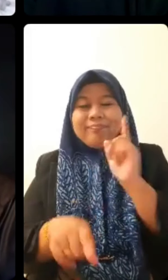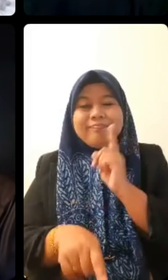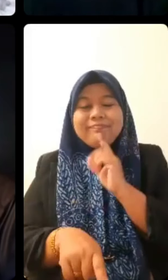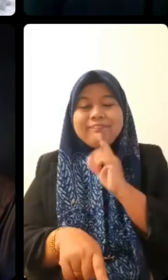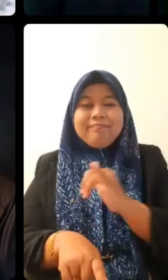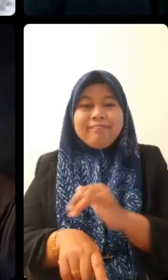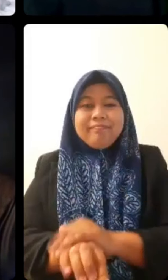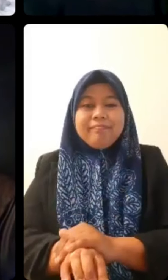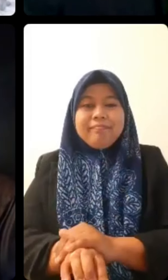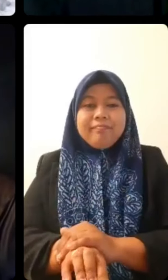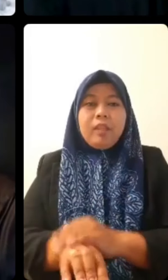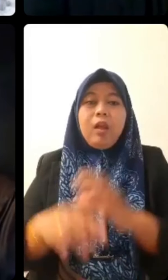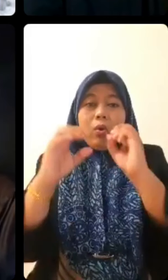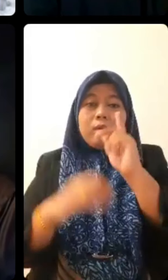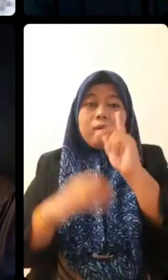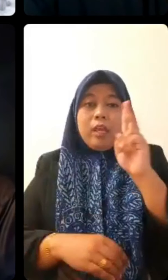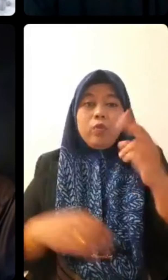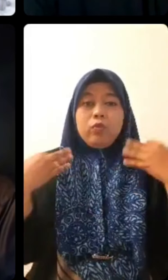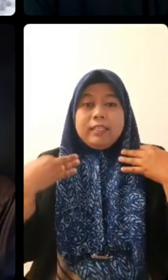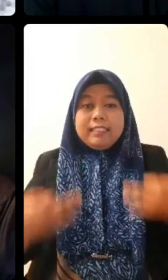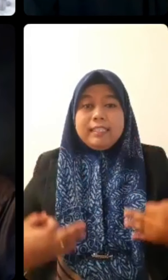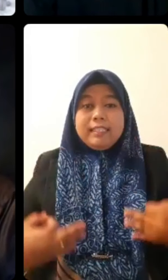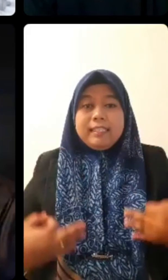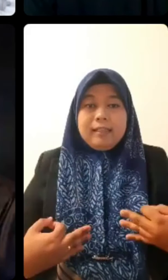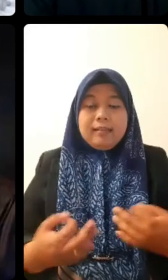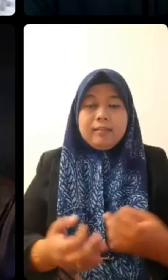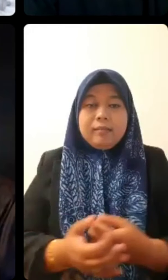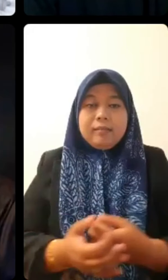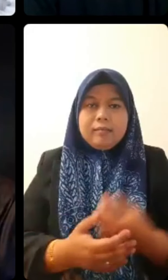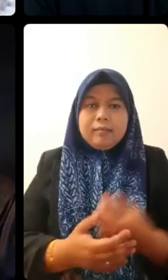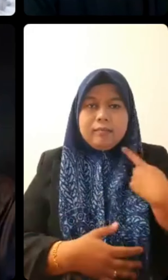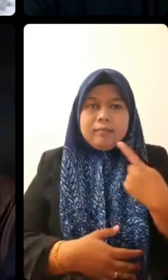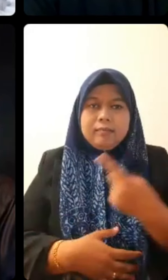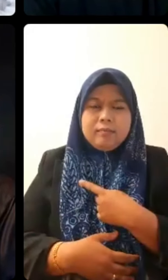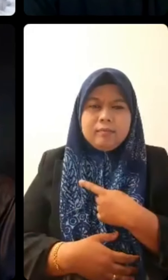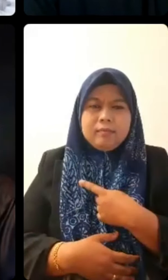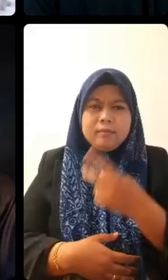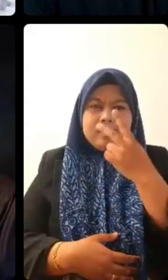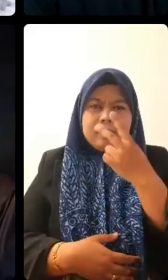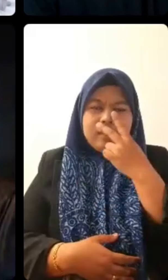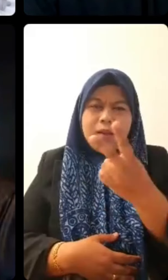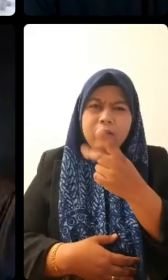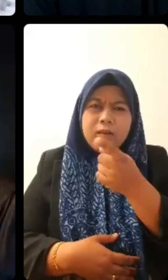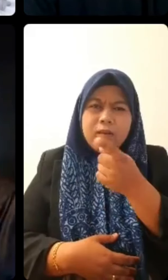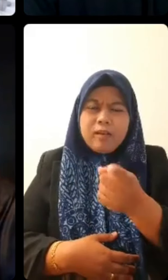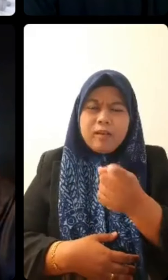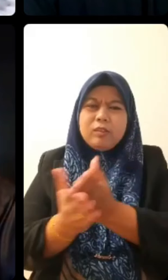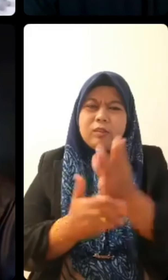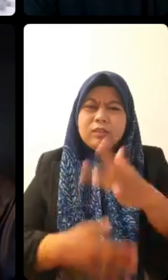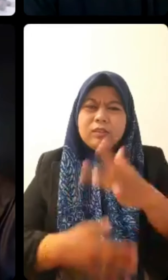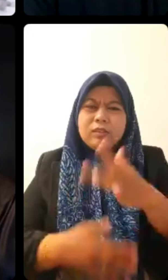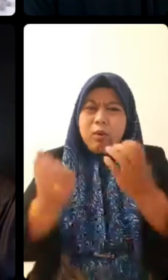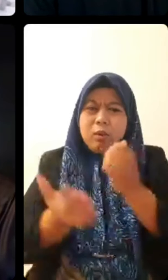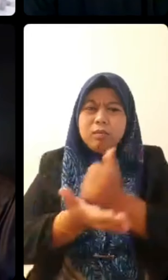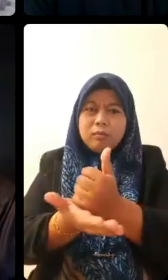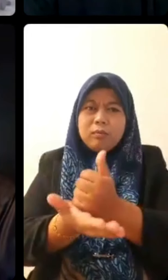fizikal, dia nak tangga, kita automatik kita akan bantu dia, untuk bantu dia naik tangga. Bagaimana nak angkat ke, nak